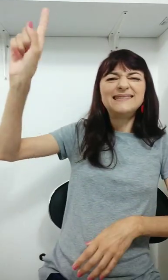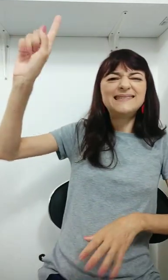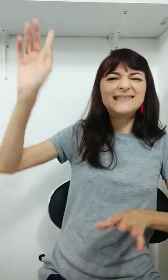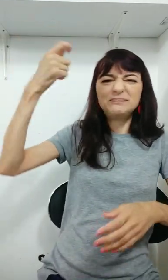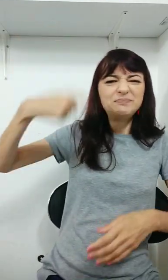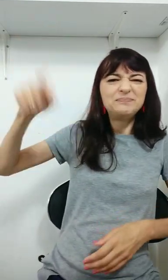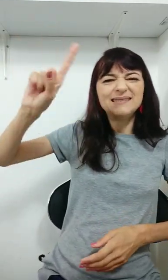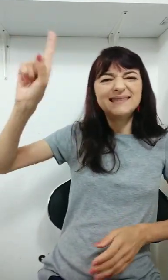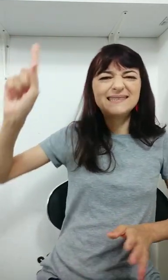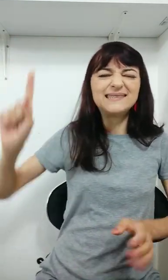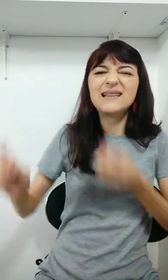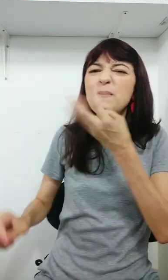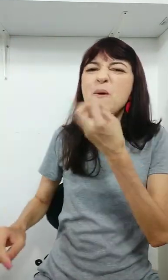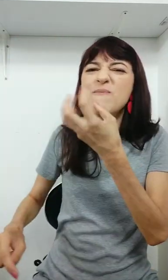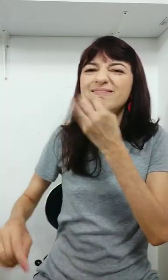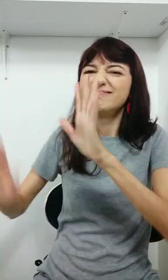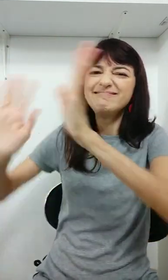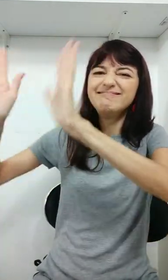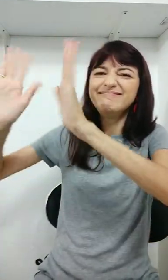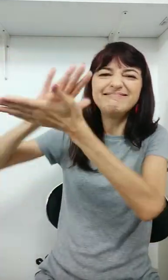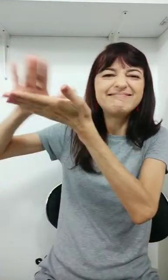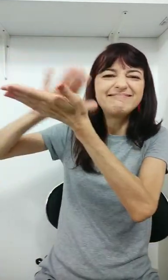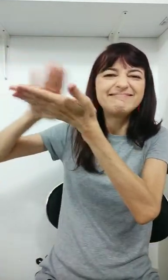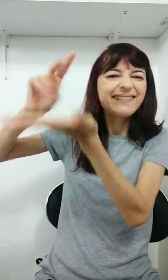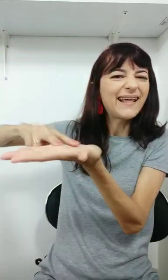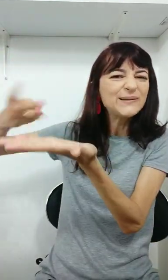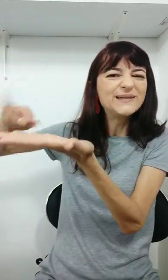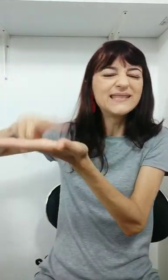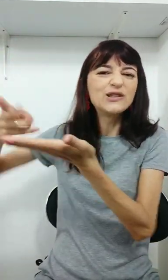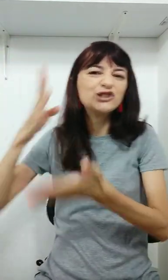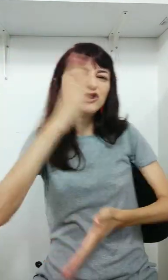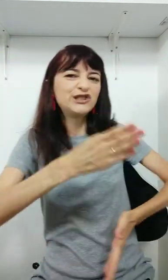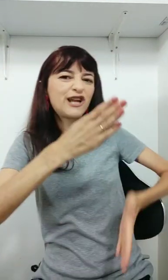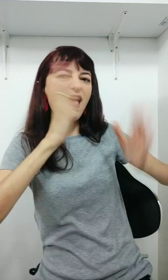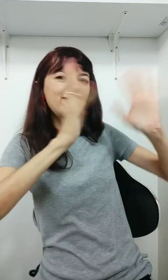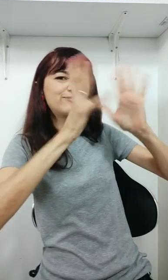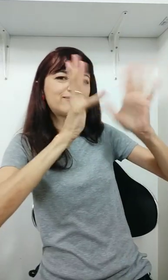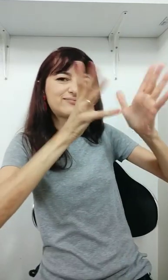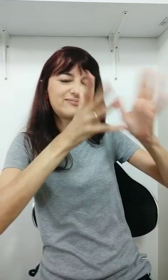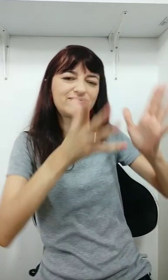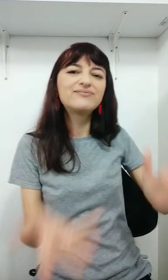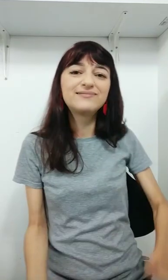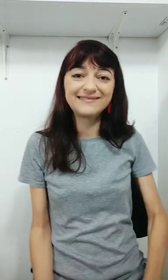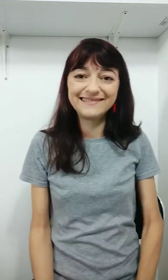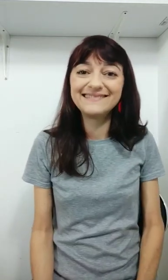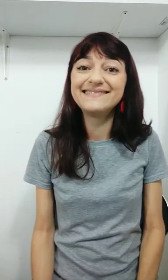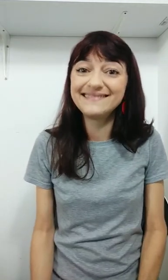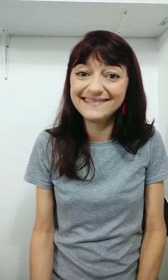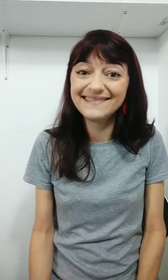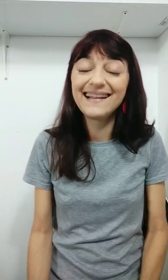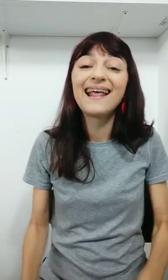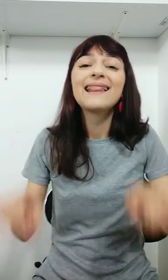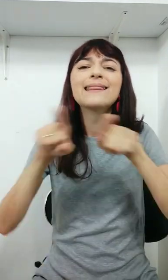a tradução, mas teve vezes já que os alunos falaram, não precisa de fazer a tradução dessa aula de hoje, né, não precisa